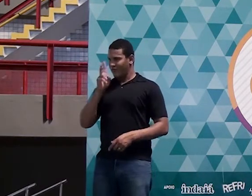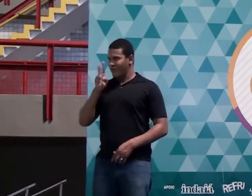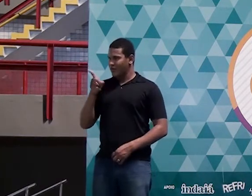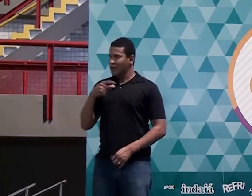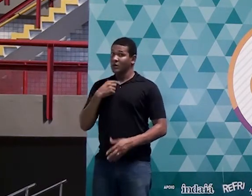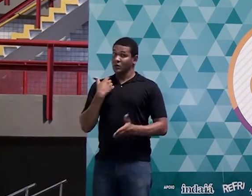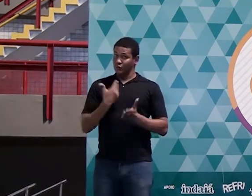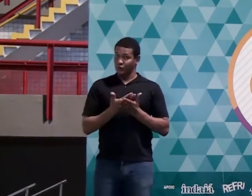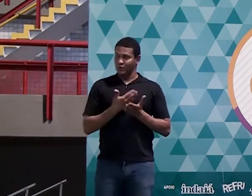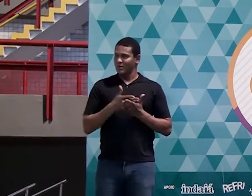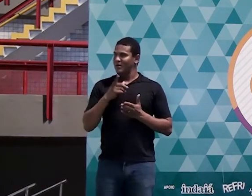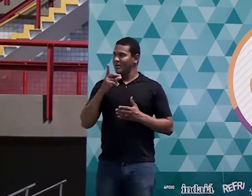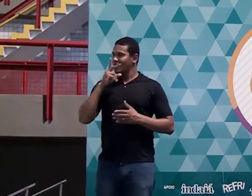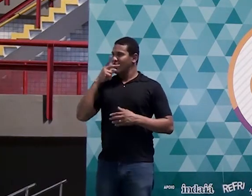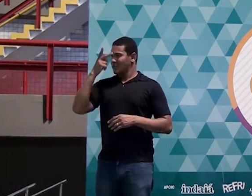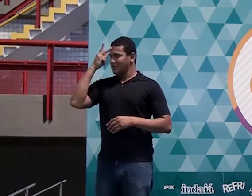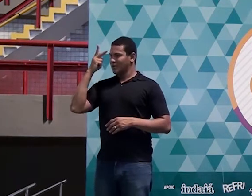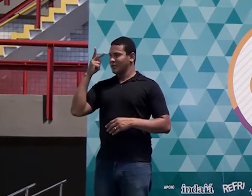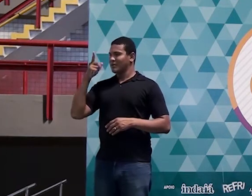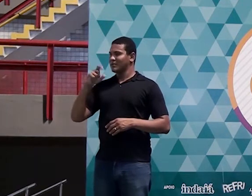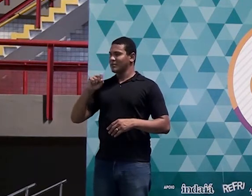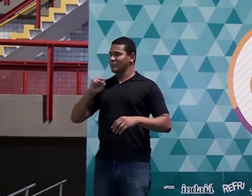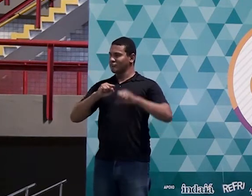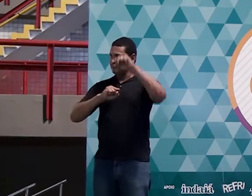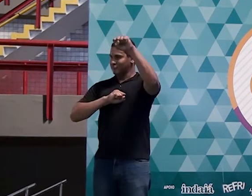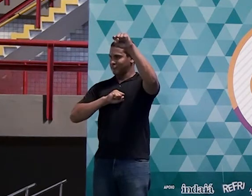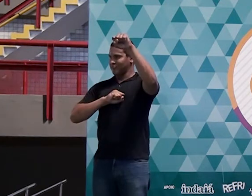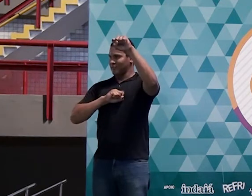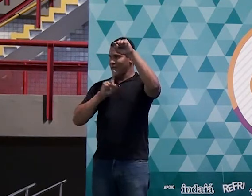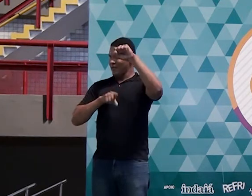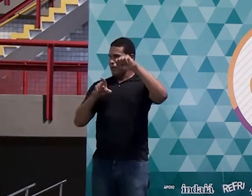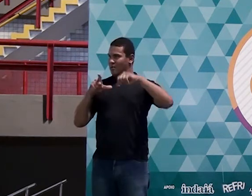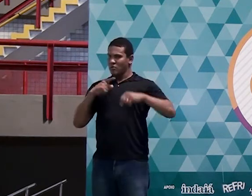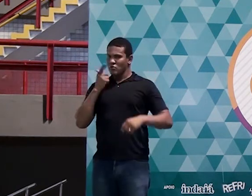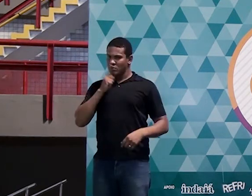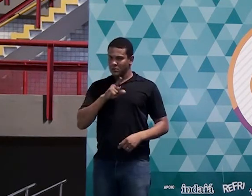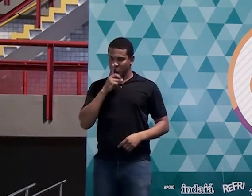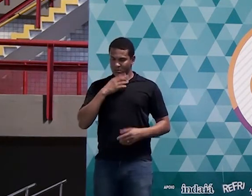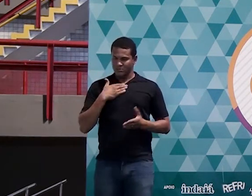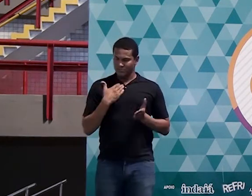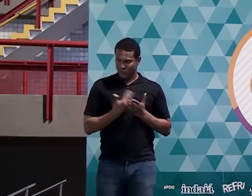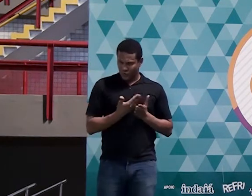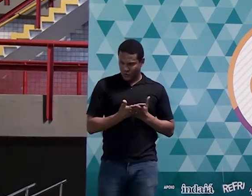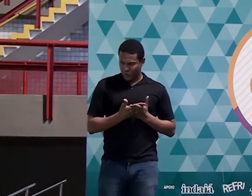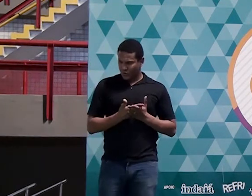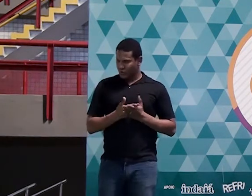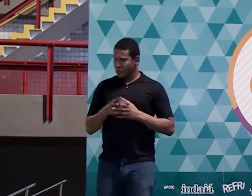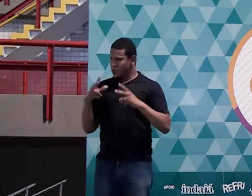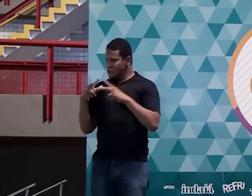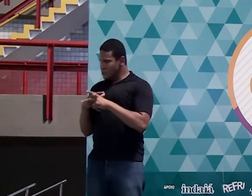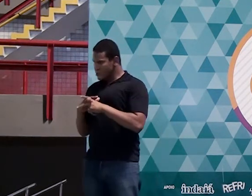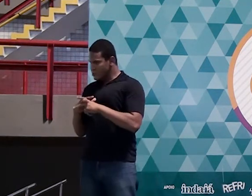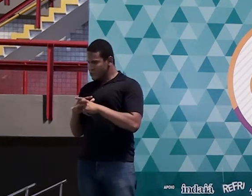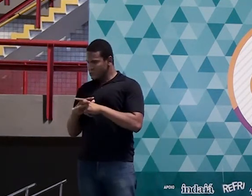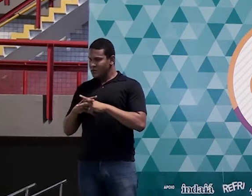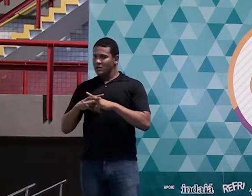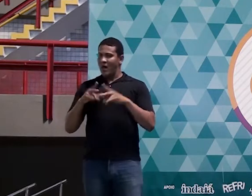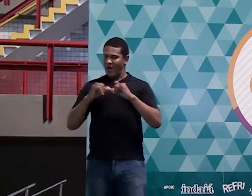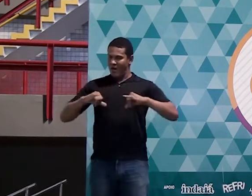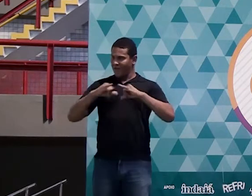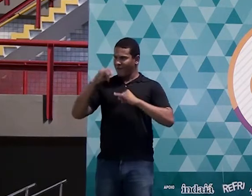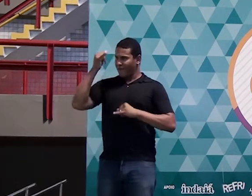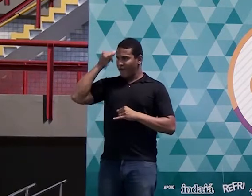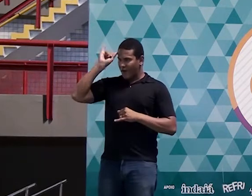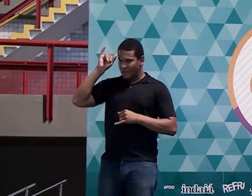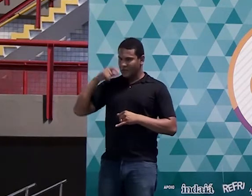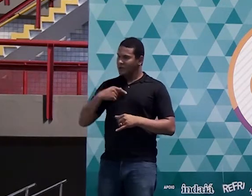estuda, combate o crime, pega a briga com o Lex Luthor e ajuda os pais na fazenda. Tá?